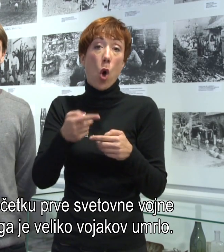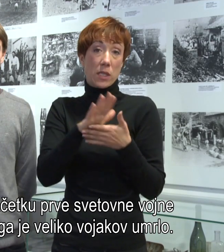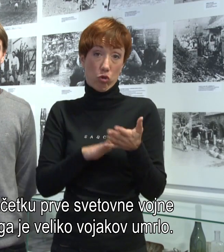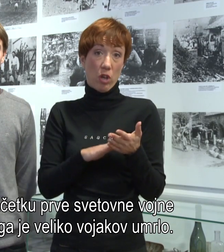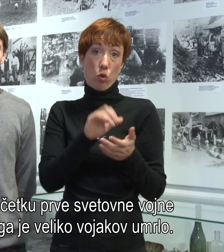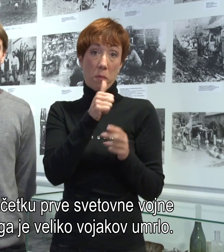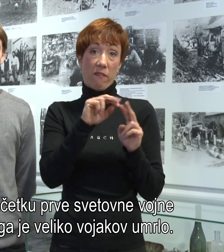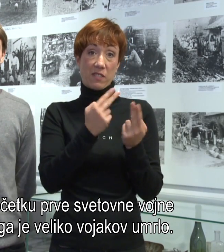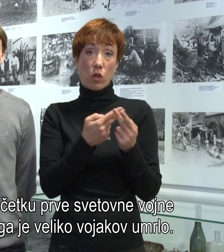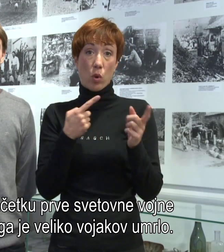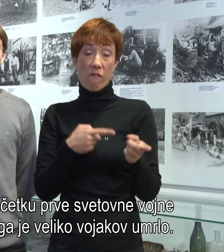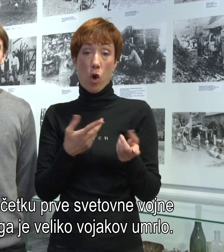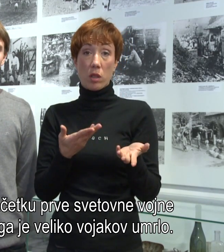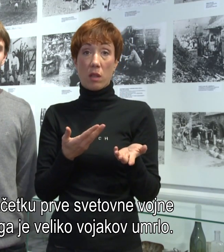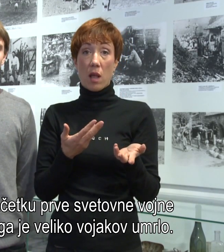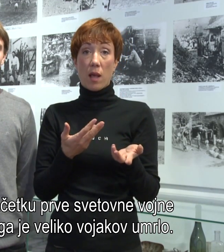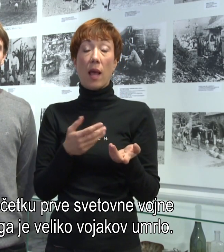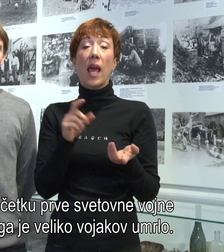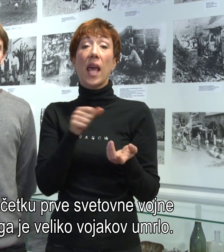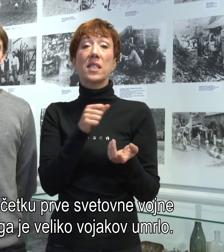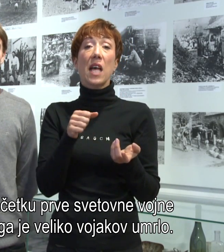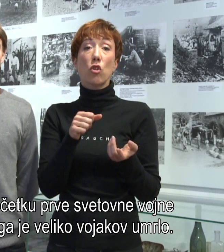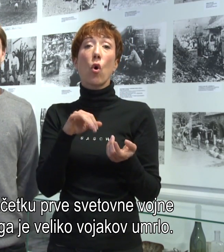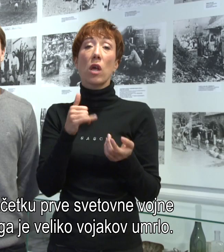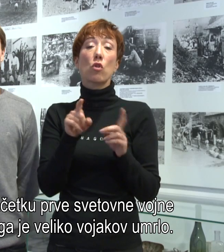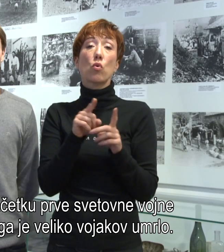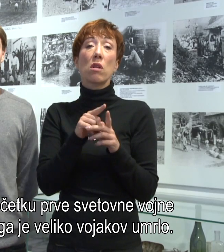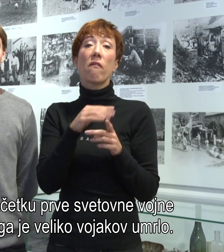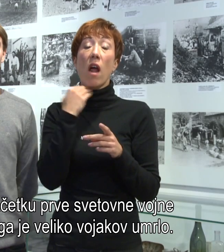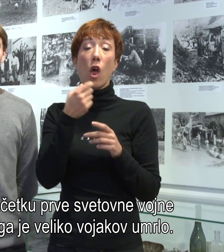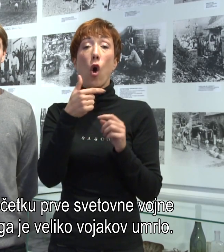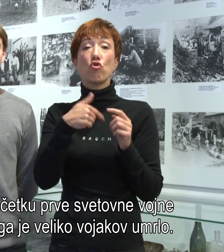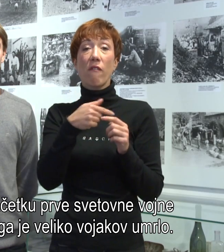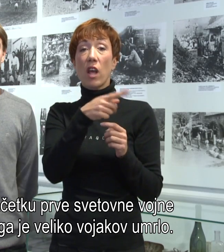svetovne vojne, in zaradi tega je tudi veliko število vojakov umrlo.